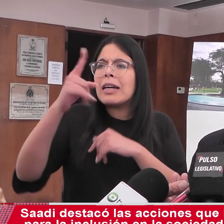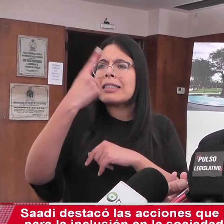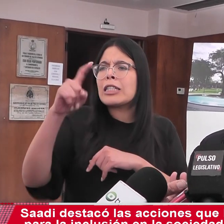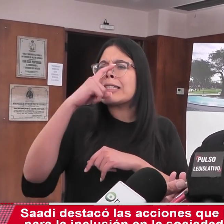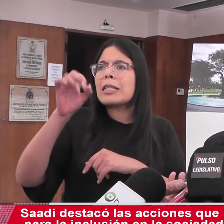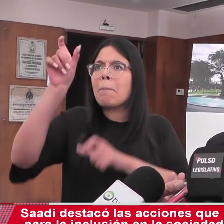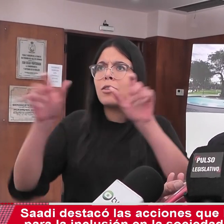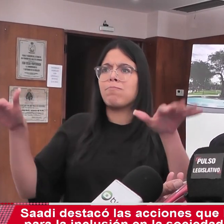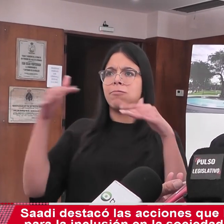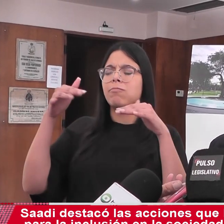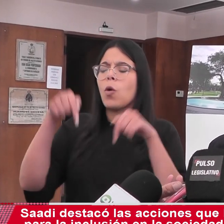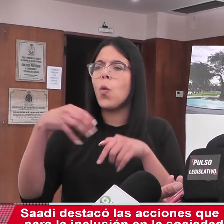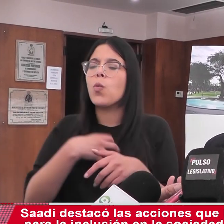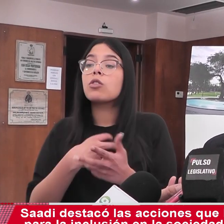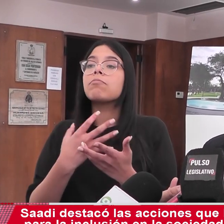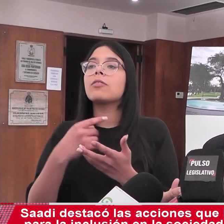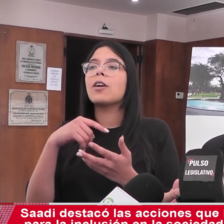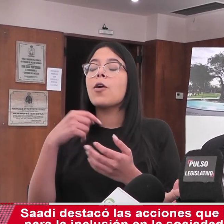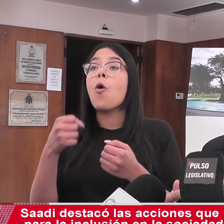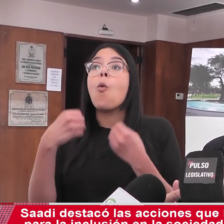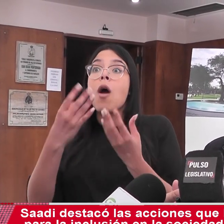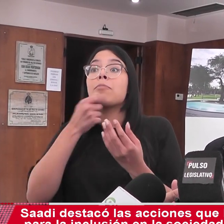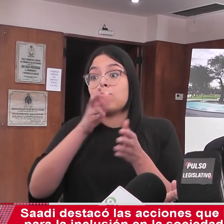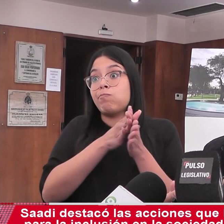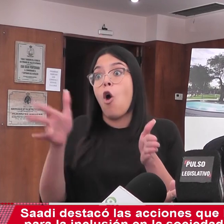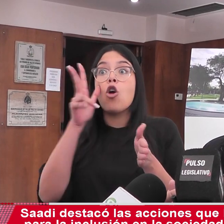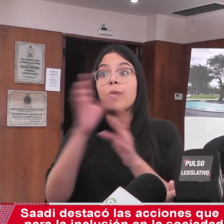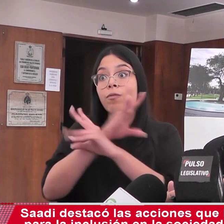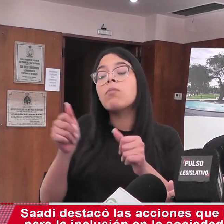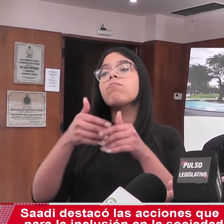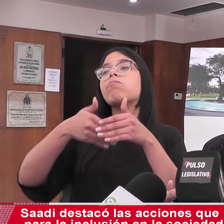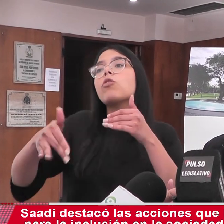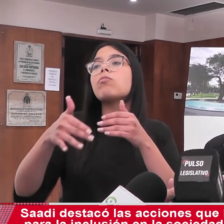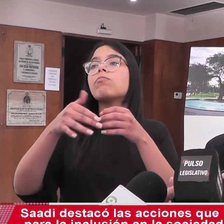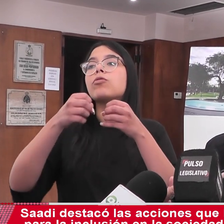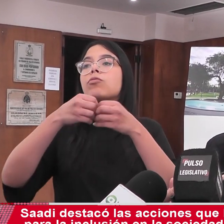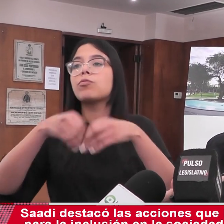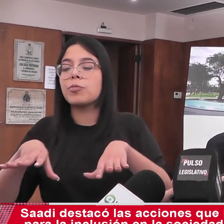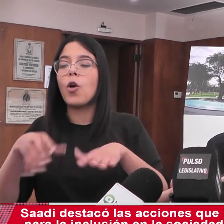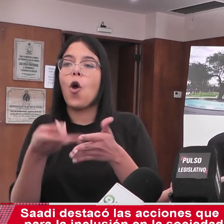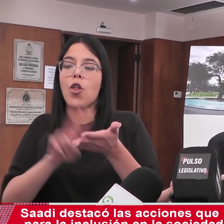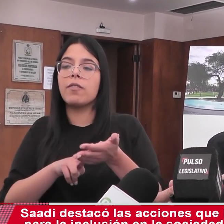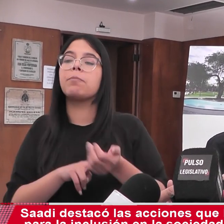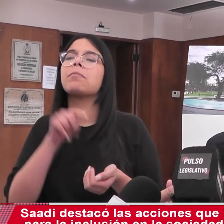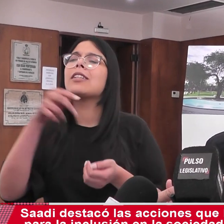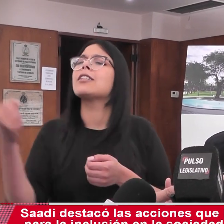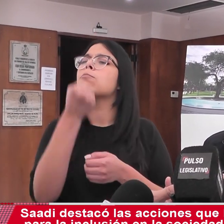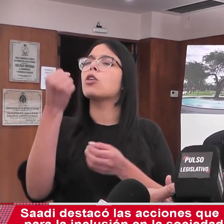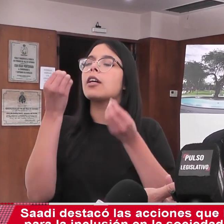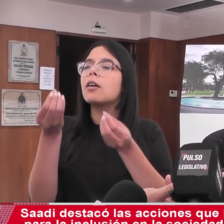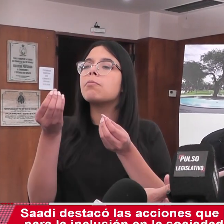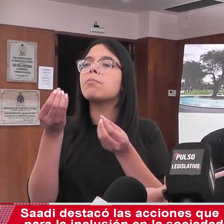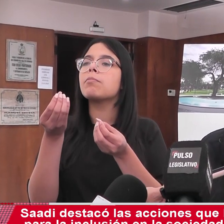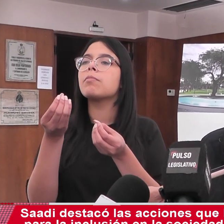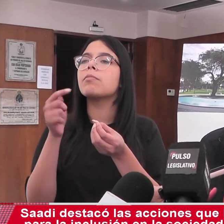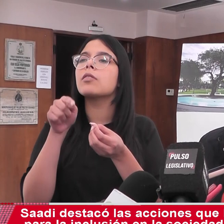170 personas. La buena noticia es que una vez que terminemos el curso lo vamos a renovar. Pero lo más importante es que nos